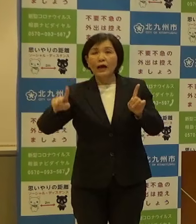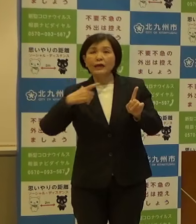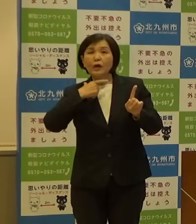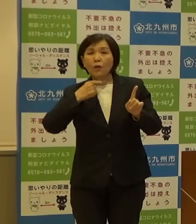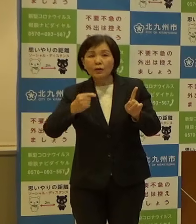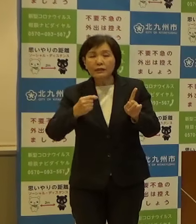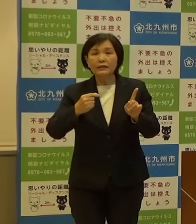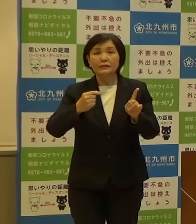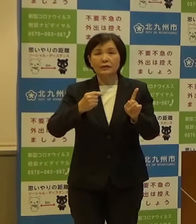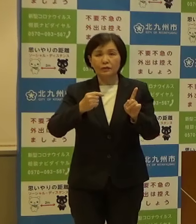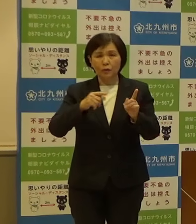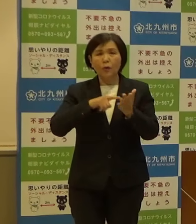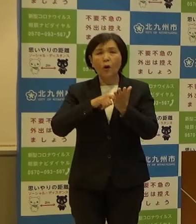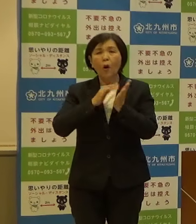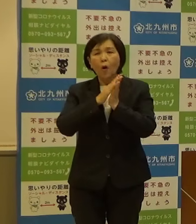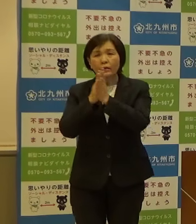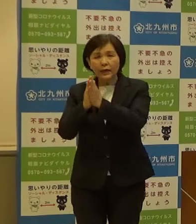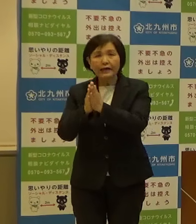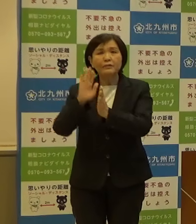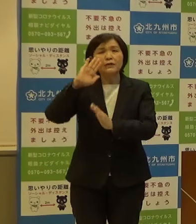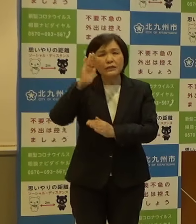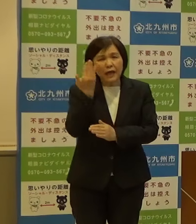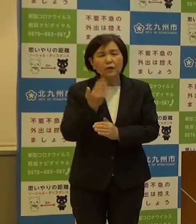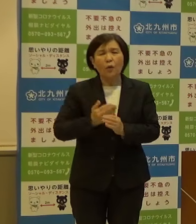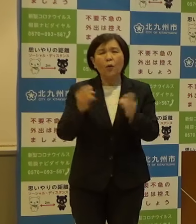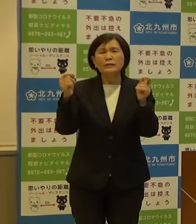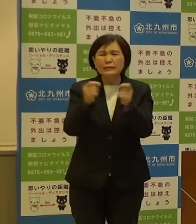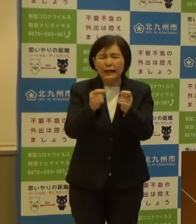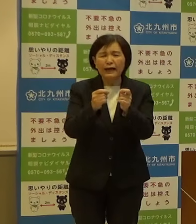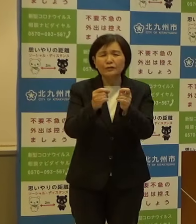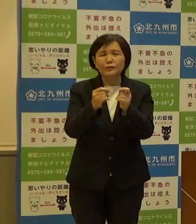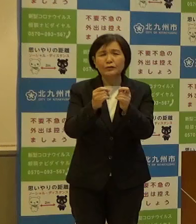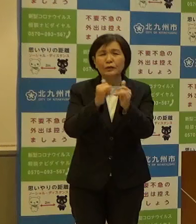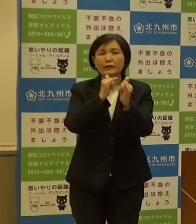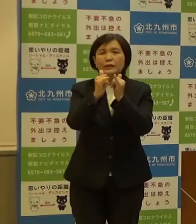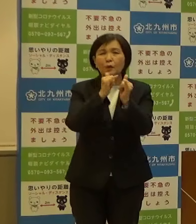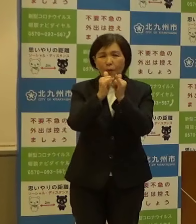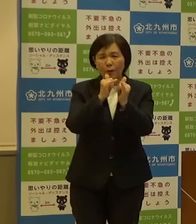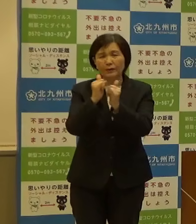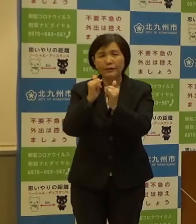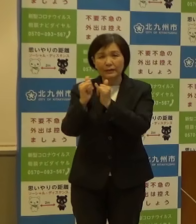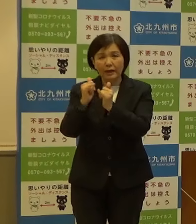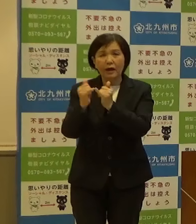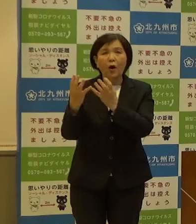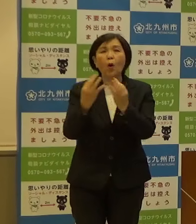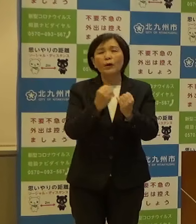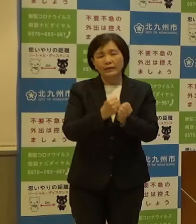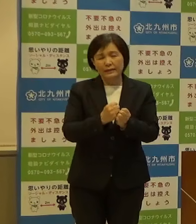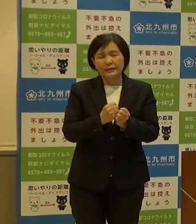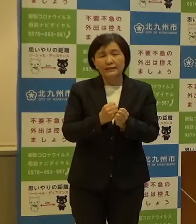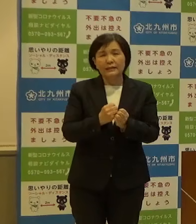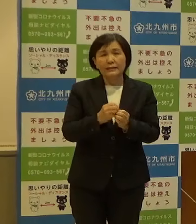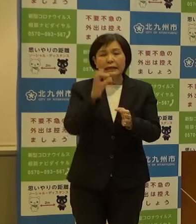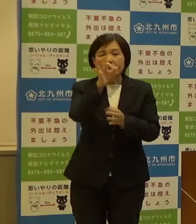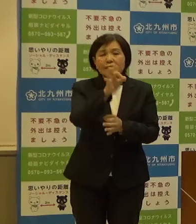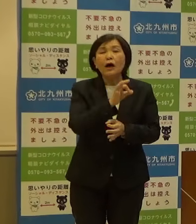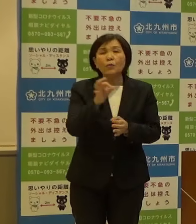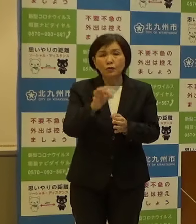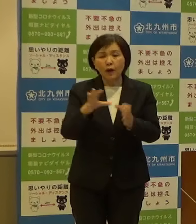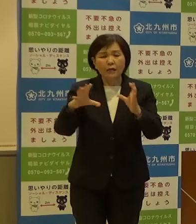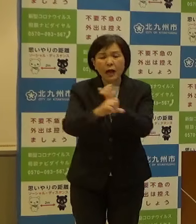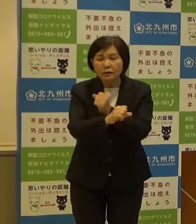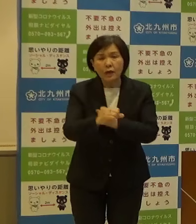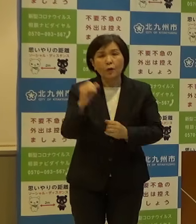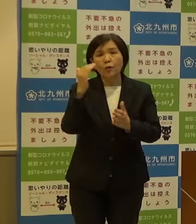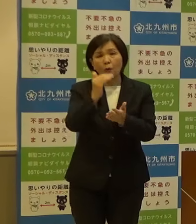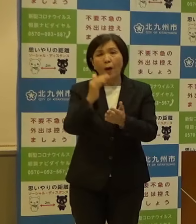ていると、食品、日用品が途絶えるということはない状況でございますので、そこは工夫をしてですね、